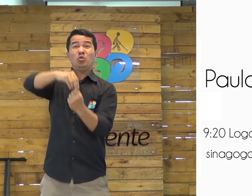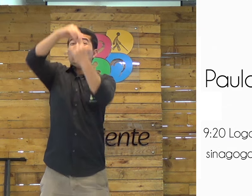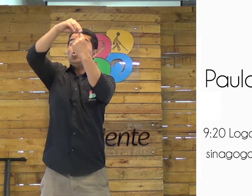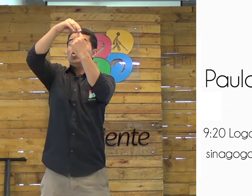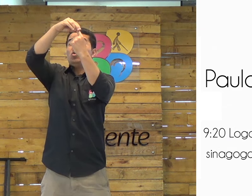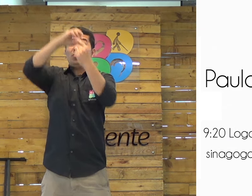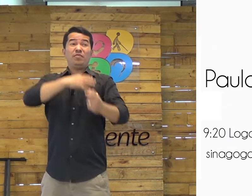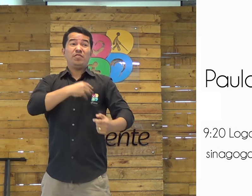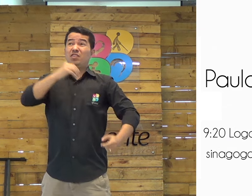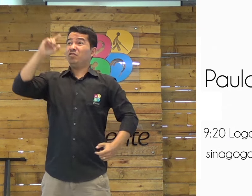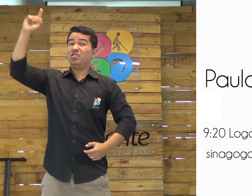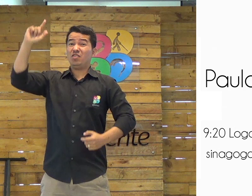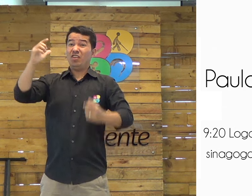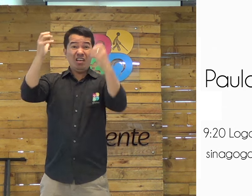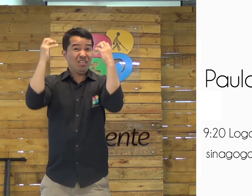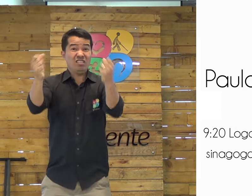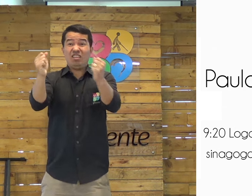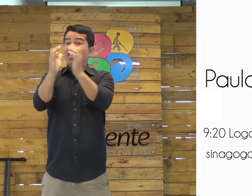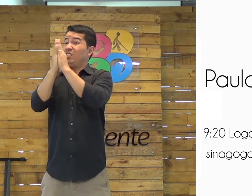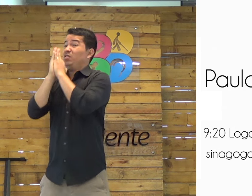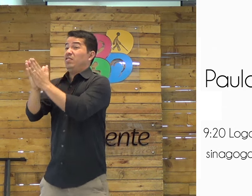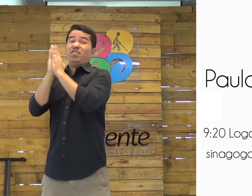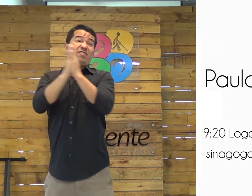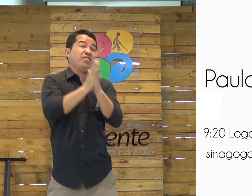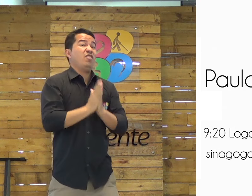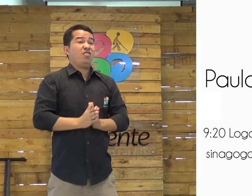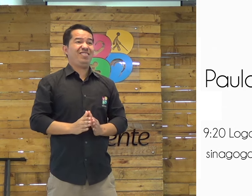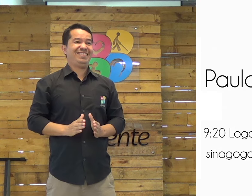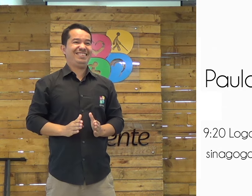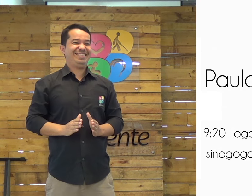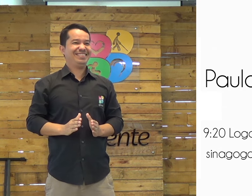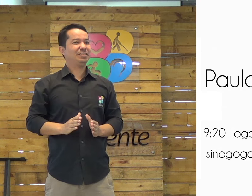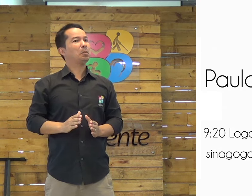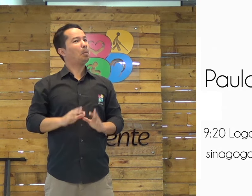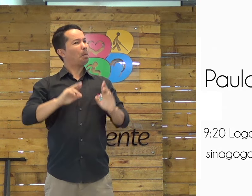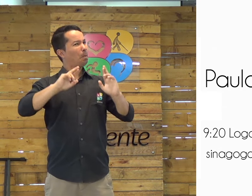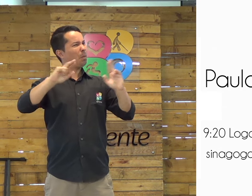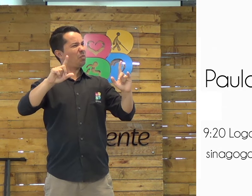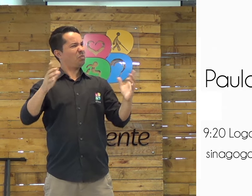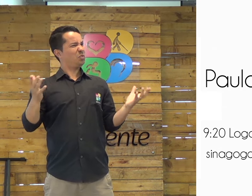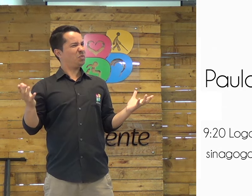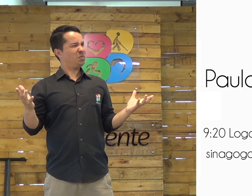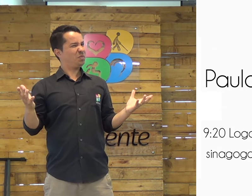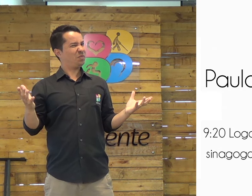para que as pessoas aceitassem Jesus. Não, crê em Jesus, porque ele é o único filho de Deus.